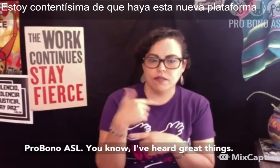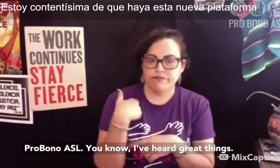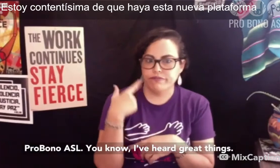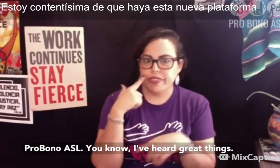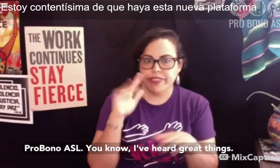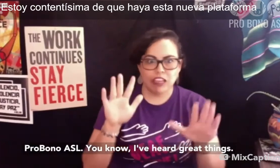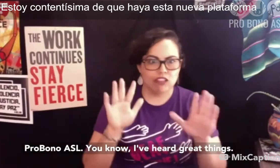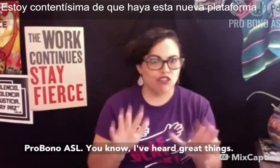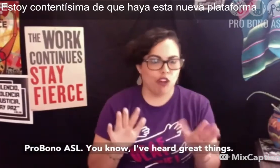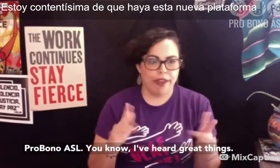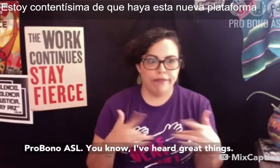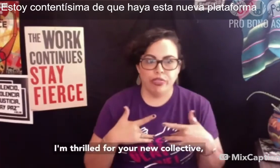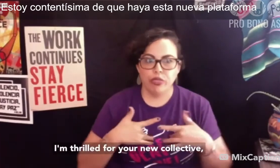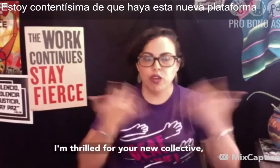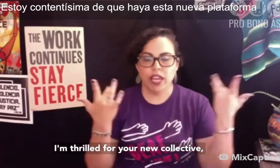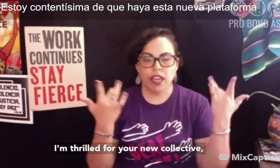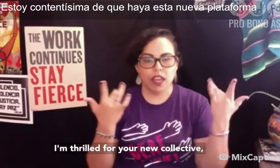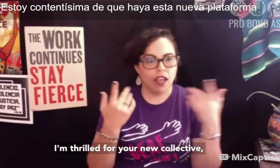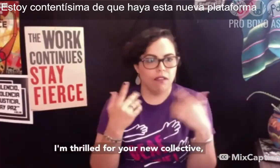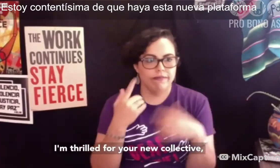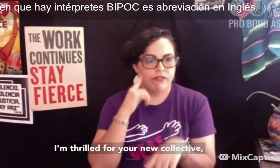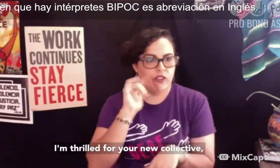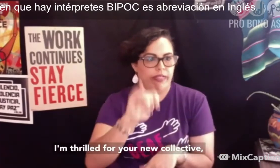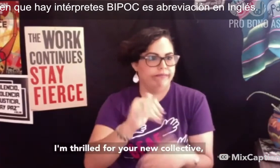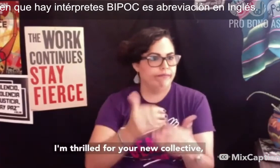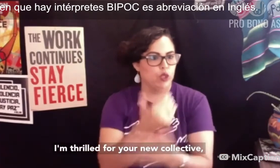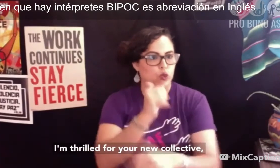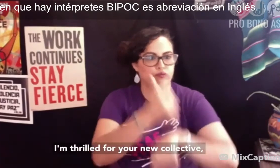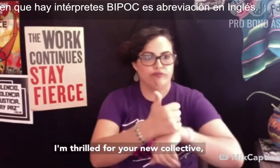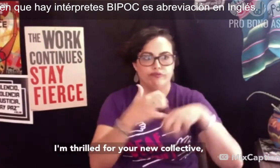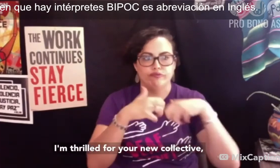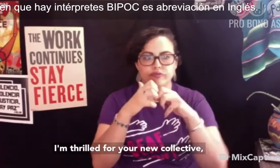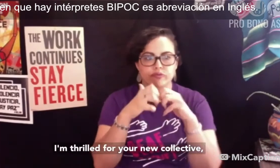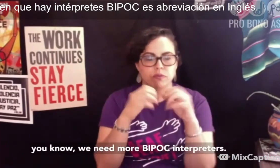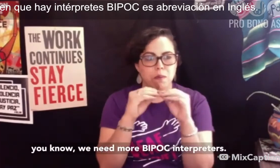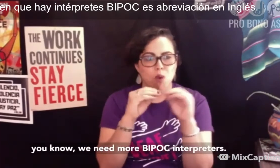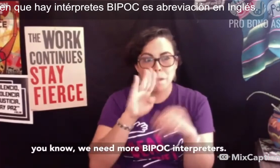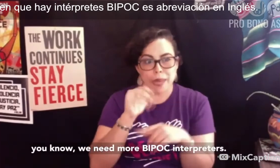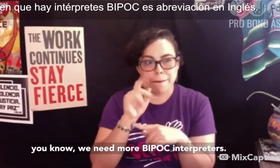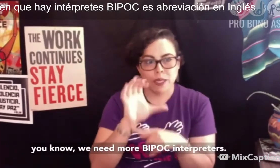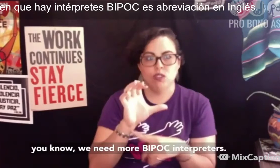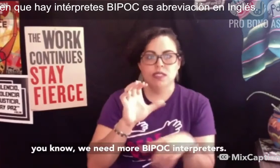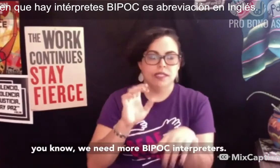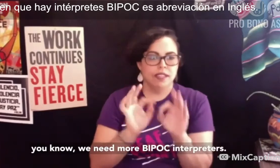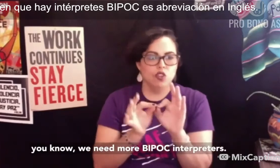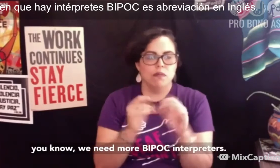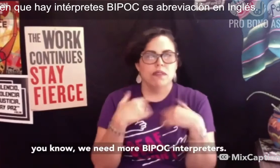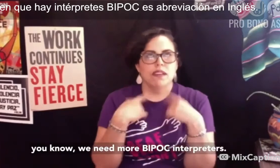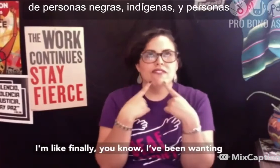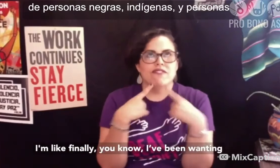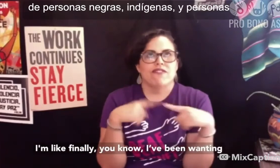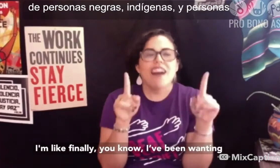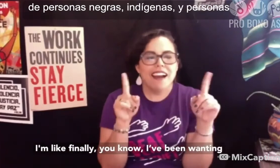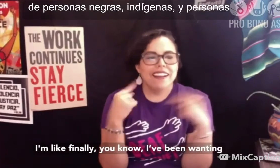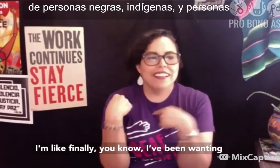Estoy contentísima de que haya esta nueva plataforma en que hay intérpretes BIPOC, abreviación